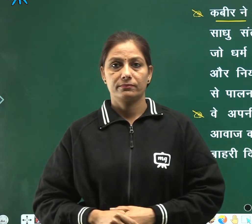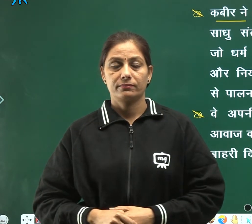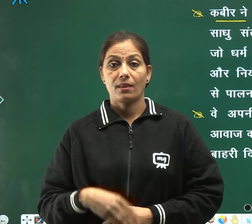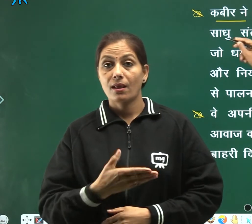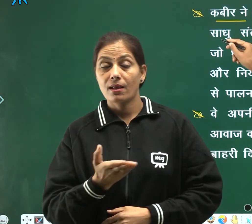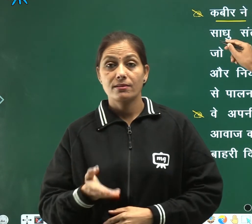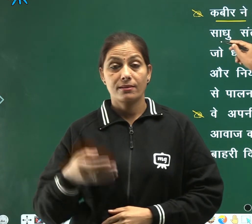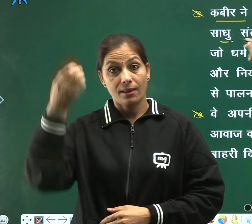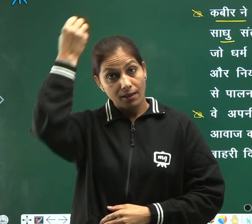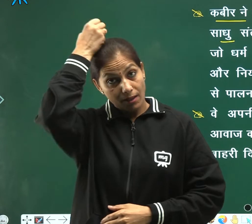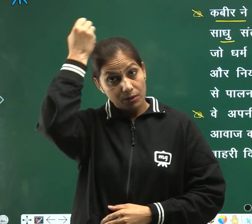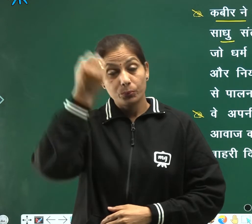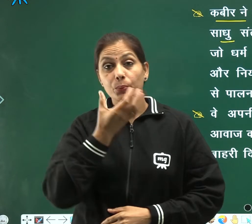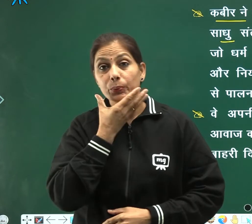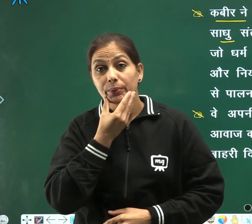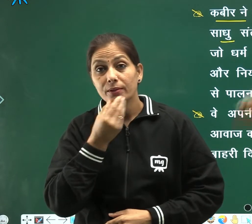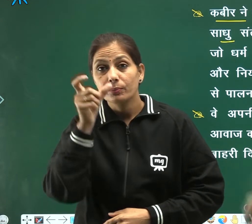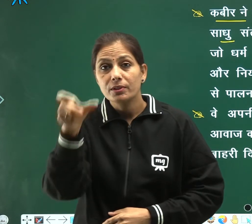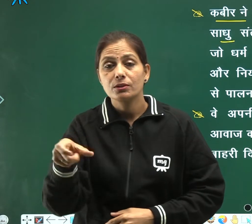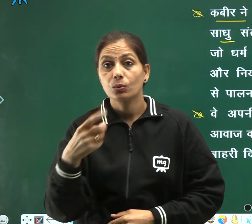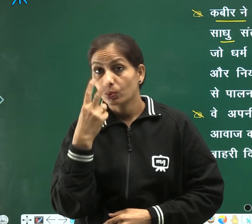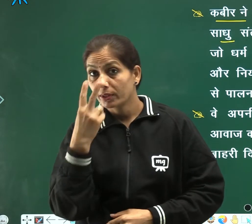ऐसे साधु संतों को देखा है